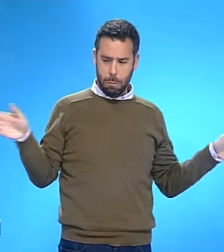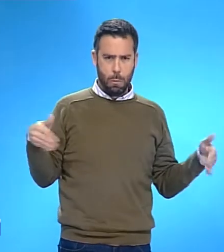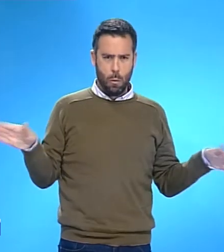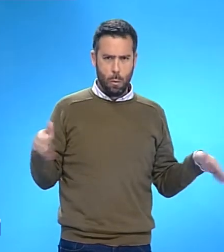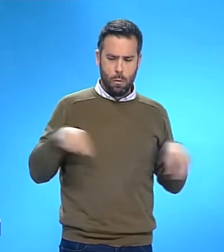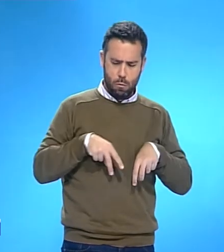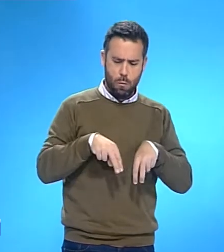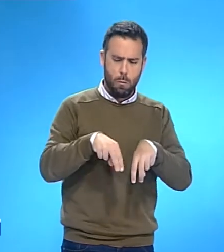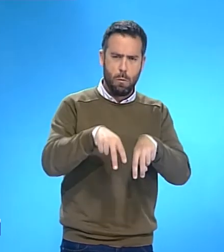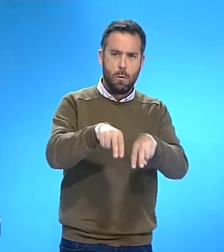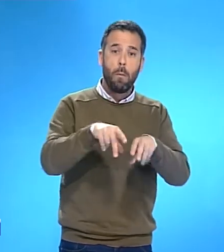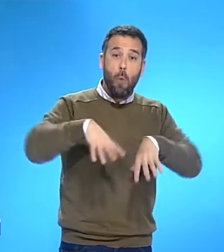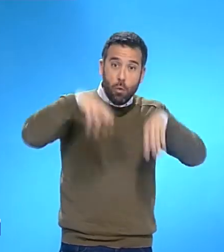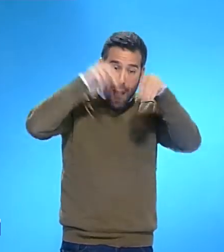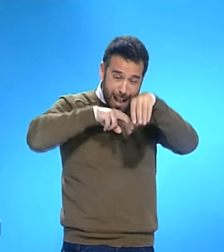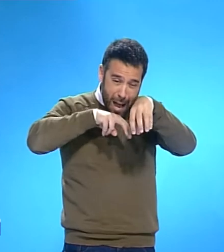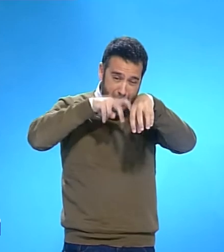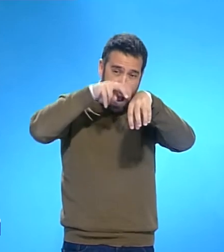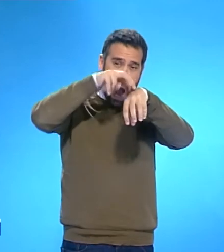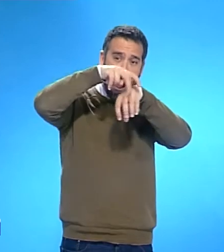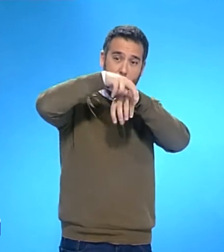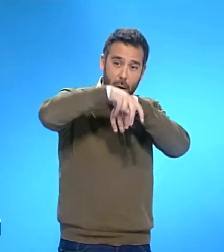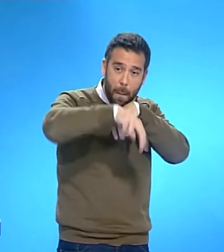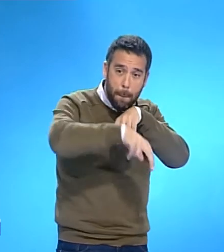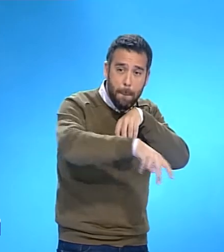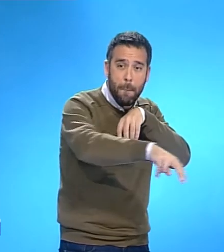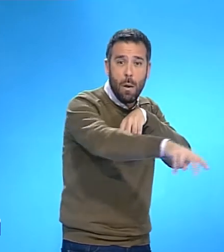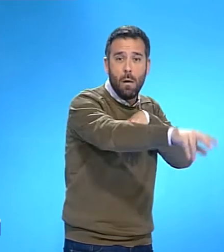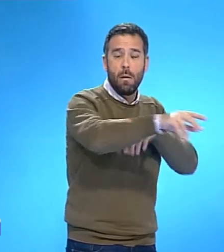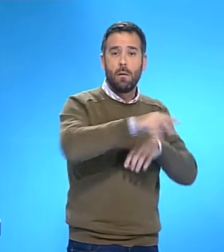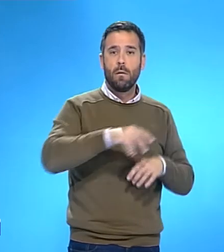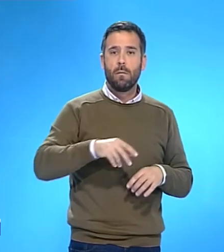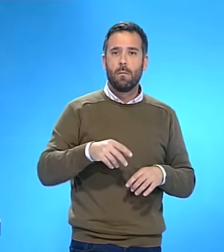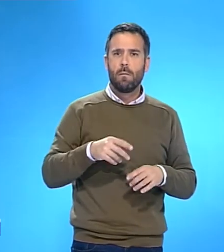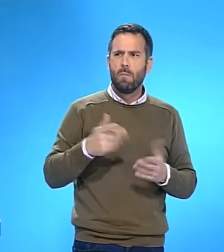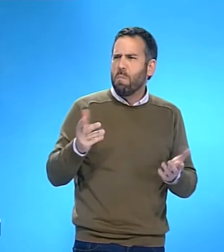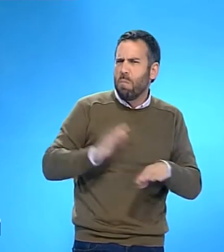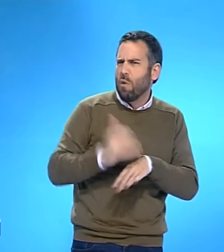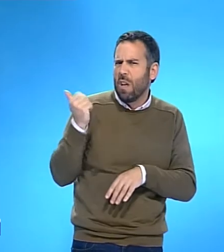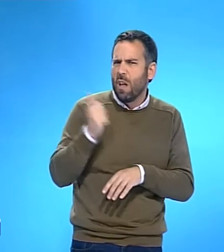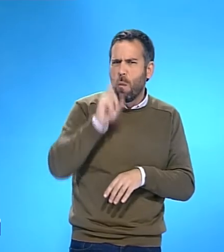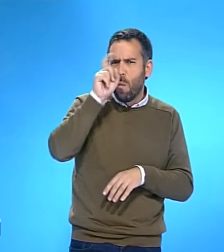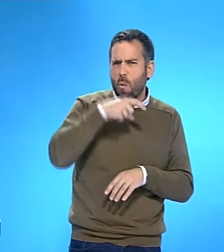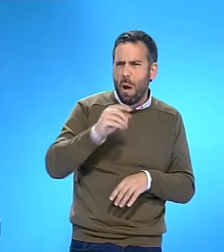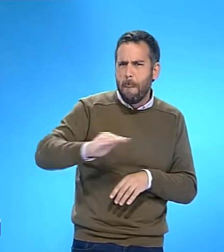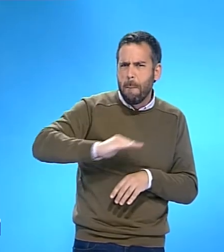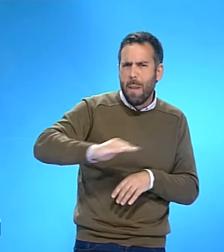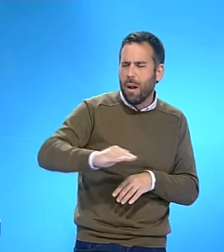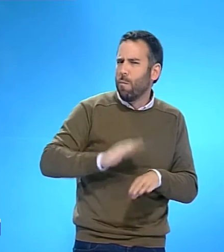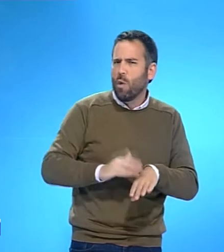hicieron? Consiguieron llegar a casa del abuelo tras escalar la montaña. ¿Por qué Caraba es mala?, le preguntaron